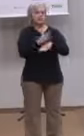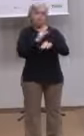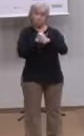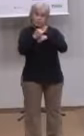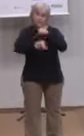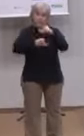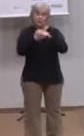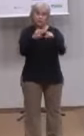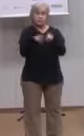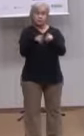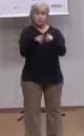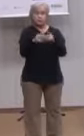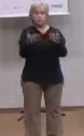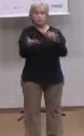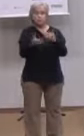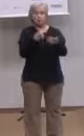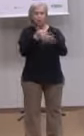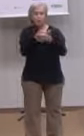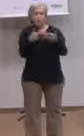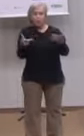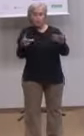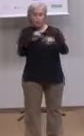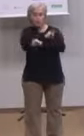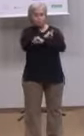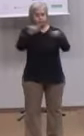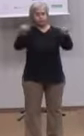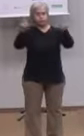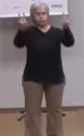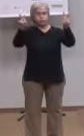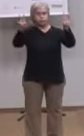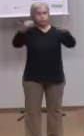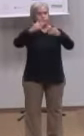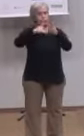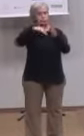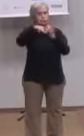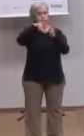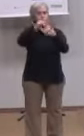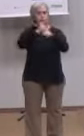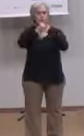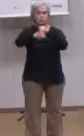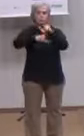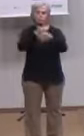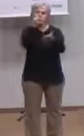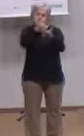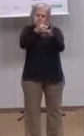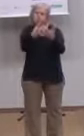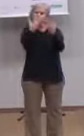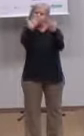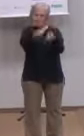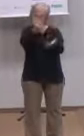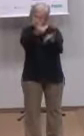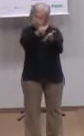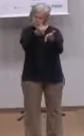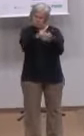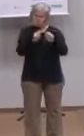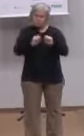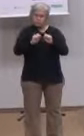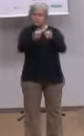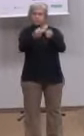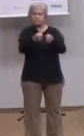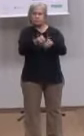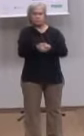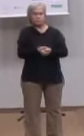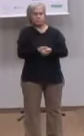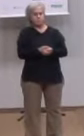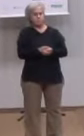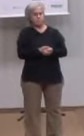internet. Hoje qualquer coisinha vira notícia no mundo todo. Então, vamos nos posicionar, pessoal. Esse evento